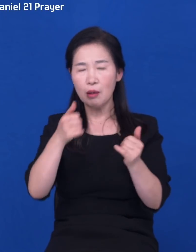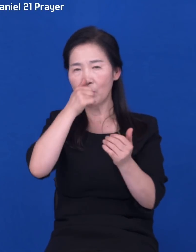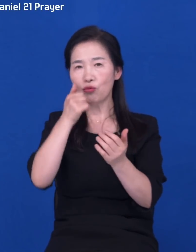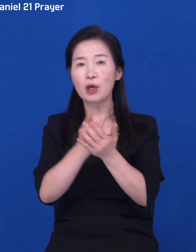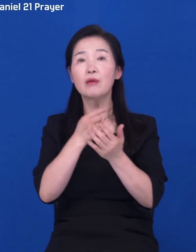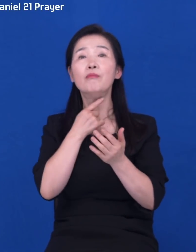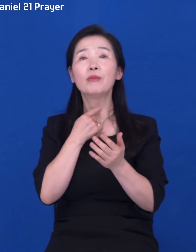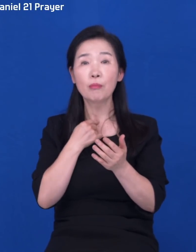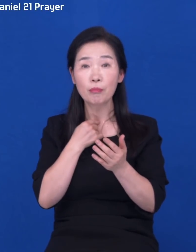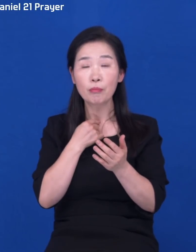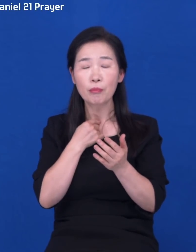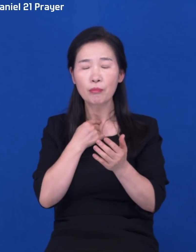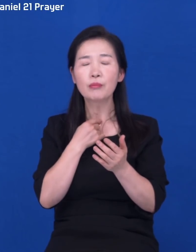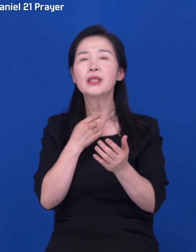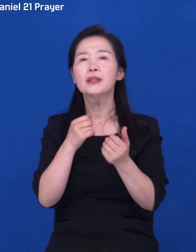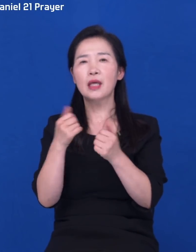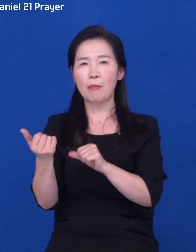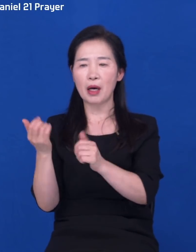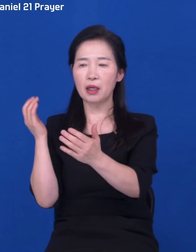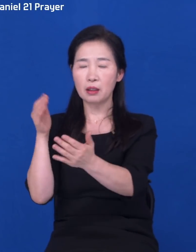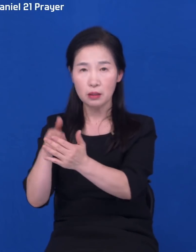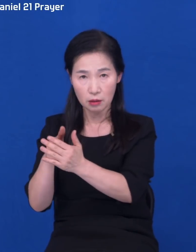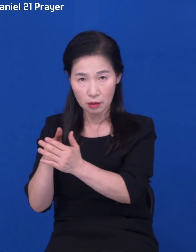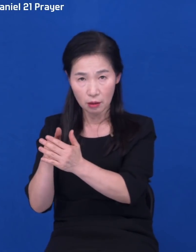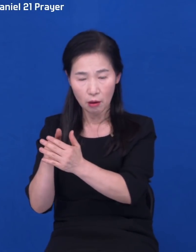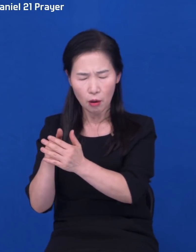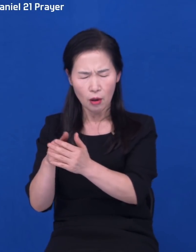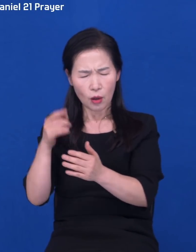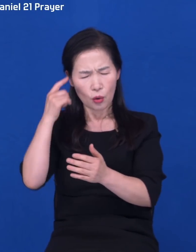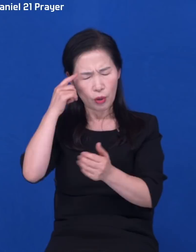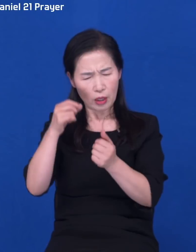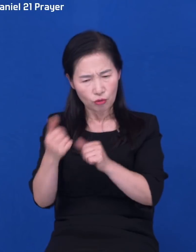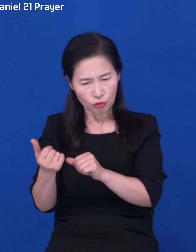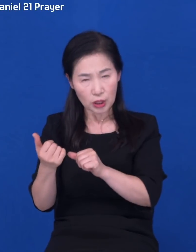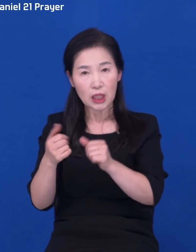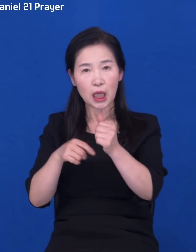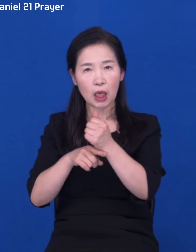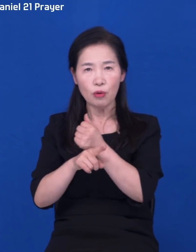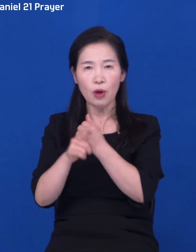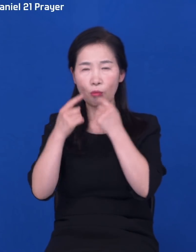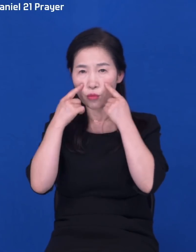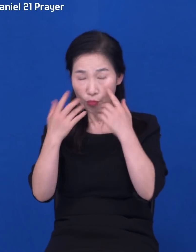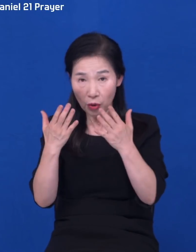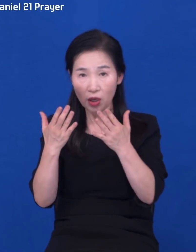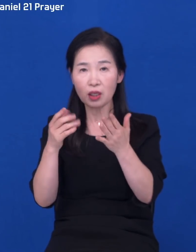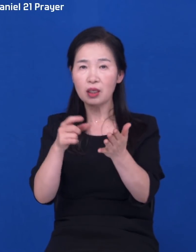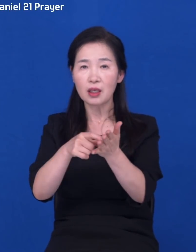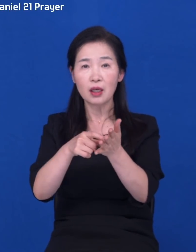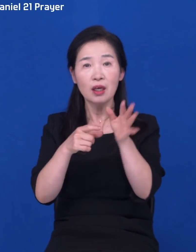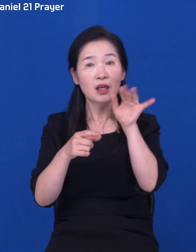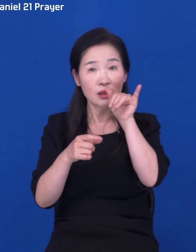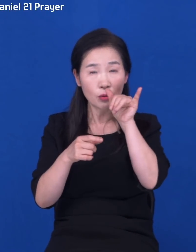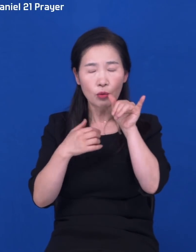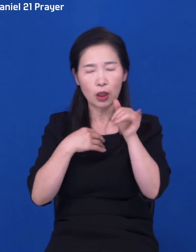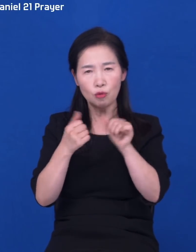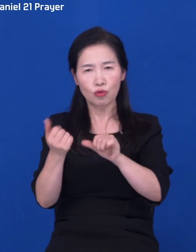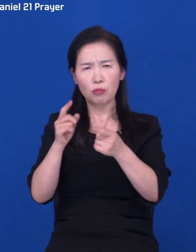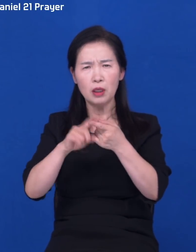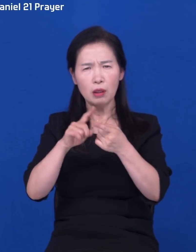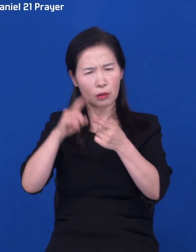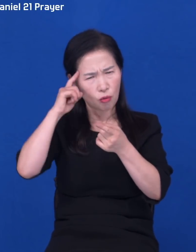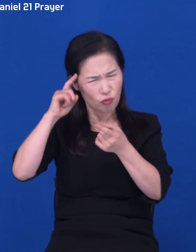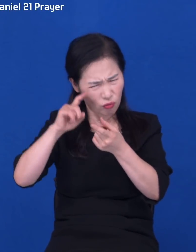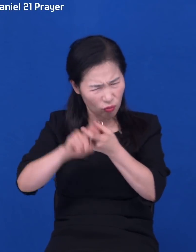이르게 된다. 왜 죽는지가 나와 있는 거예요. 근데 이제 제가 죽음에 가장 관심이 있었고 중요한 건